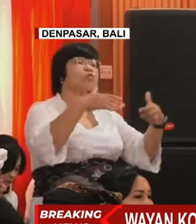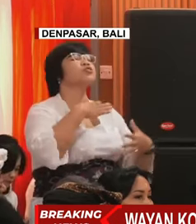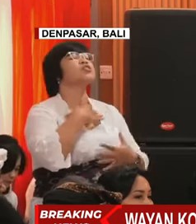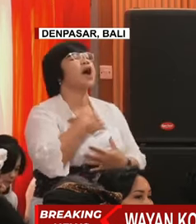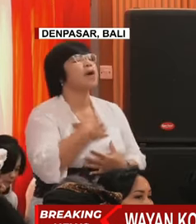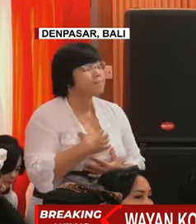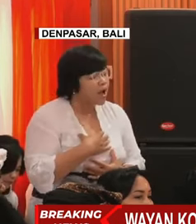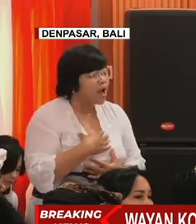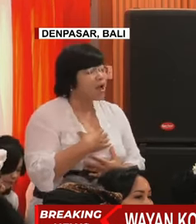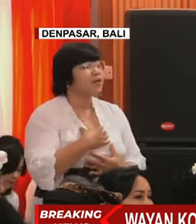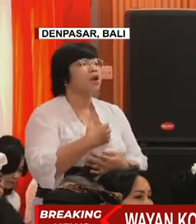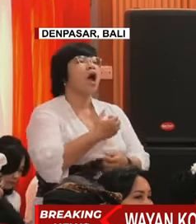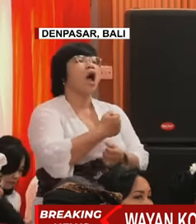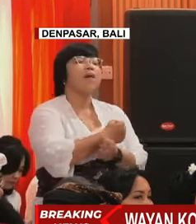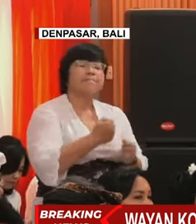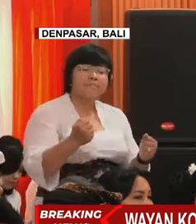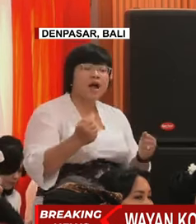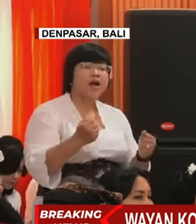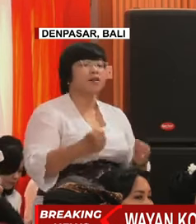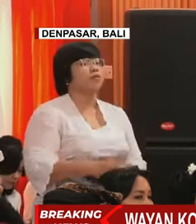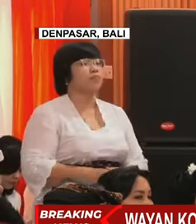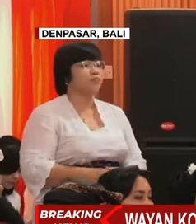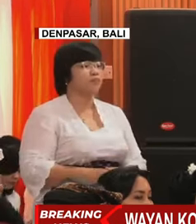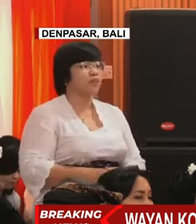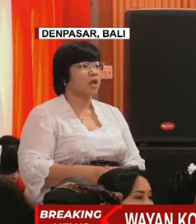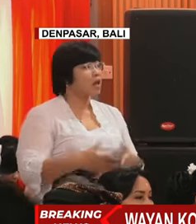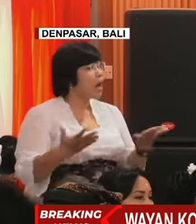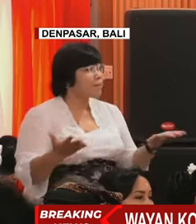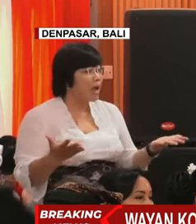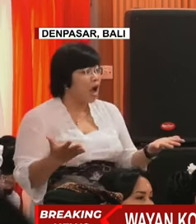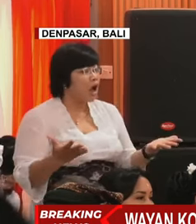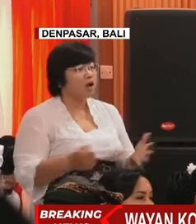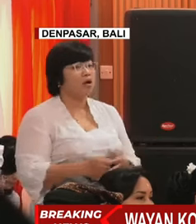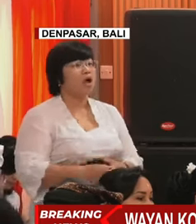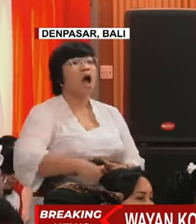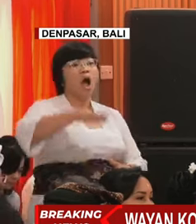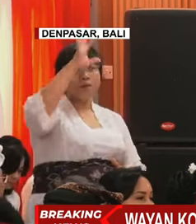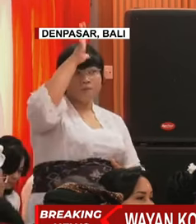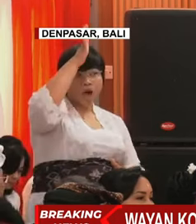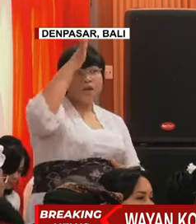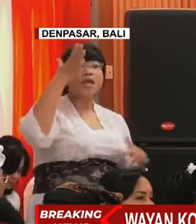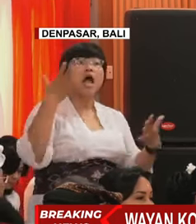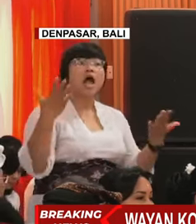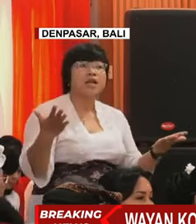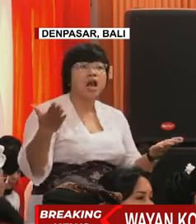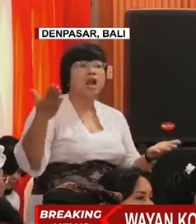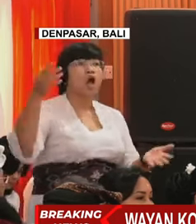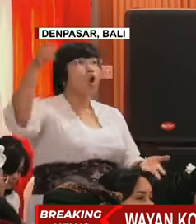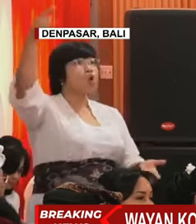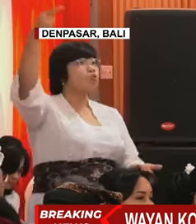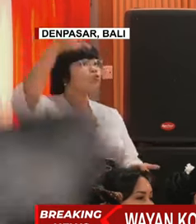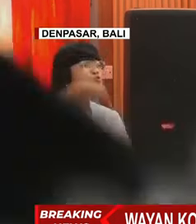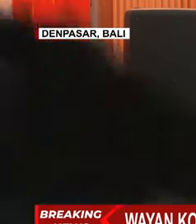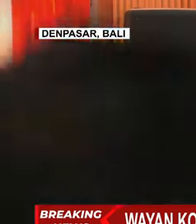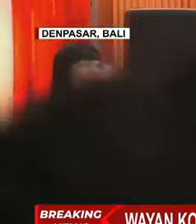di e Banten dan saya kira di tempat-tempat lain juga demikian artinya bisa dikatakan hung-itungan politiknya Justru lebih rumit di daerah ya Pak ya